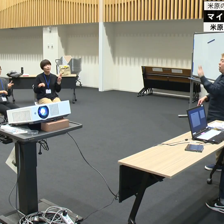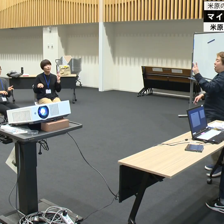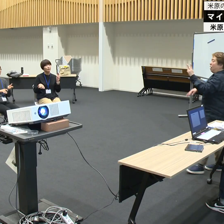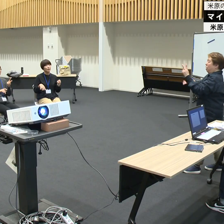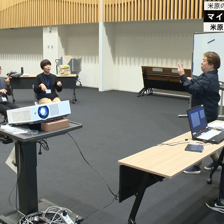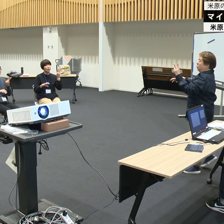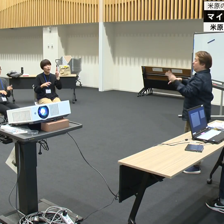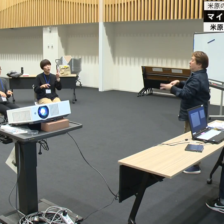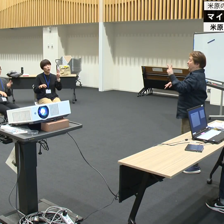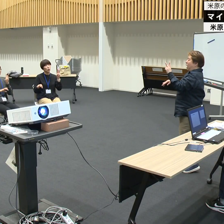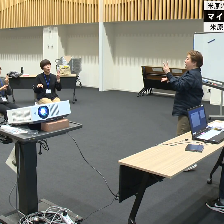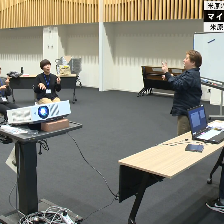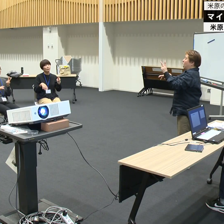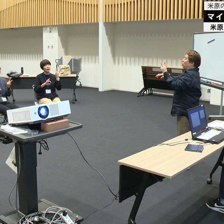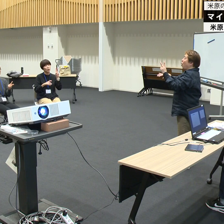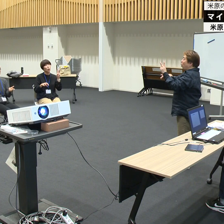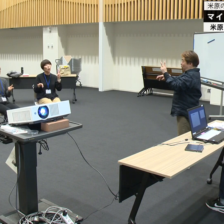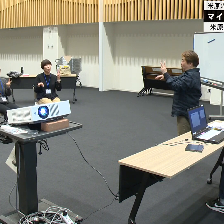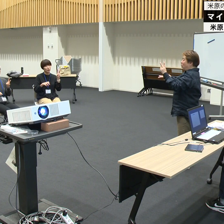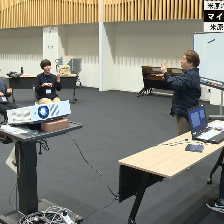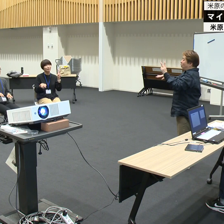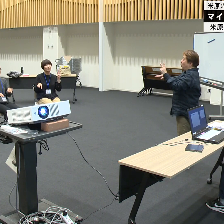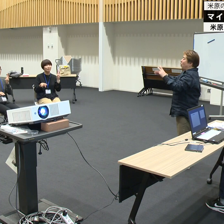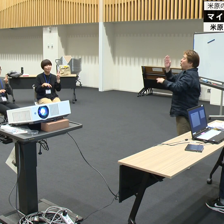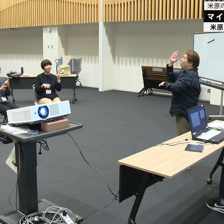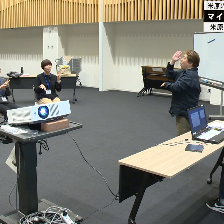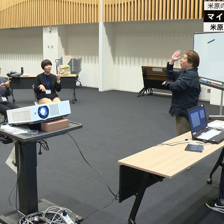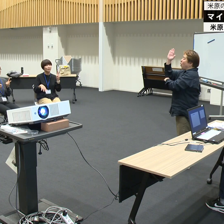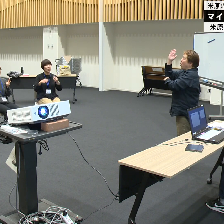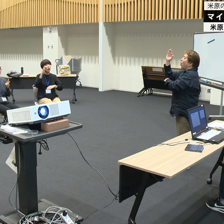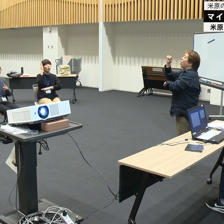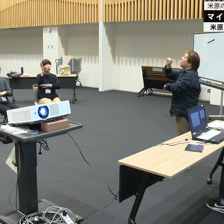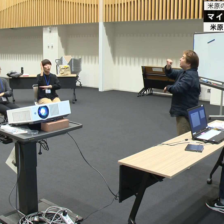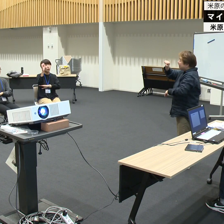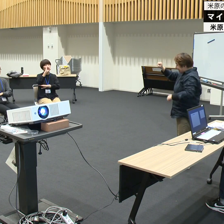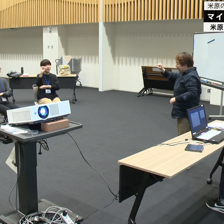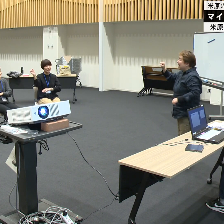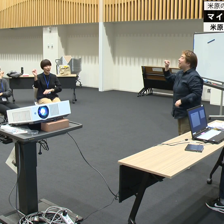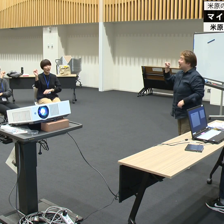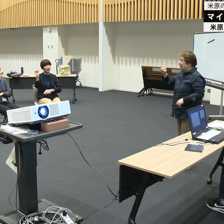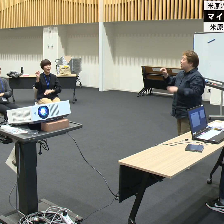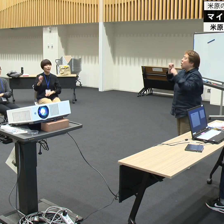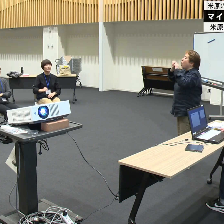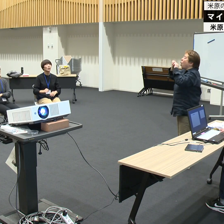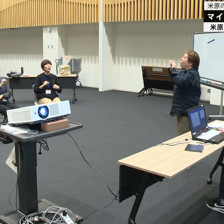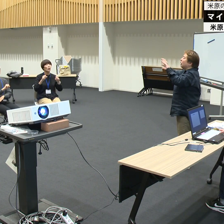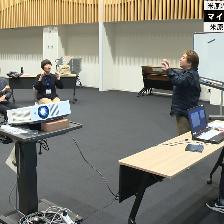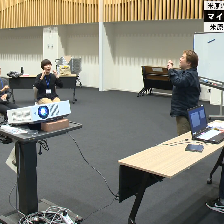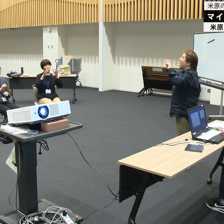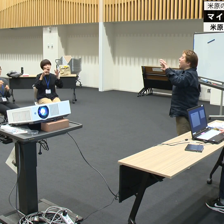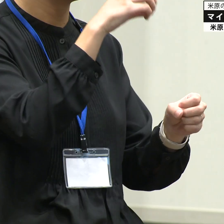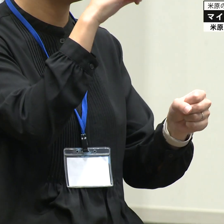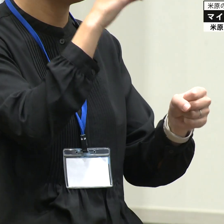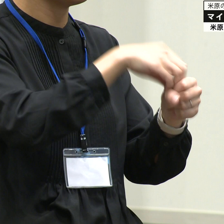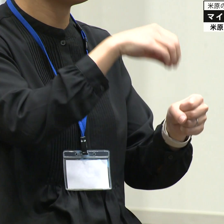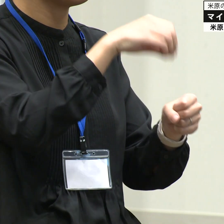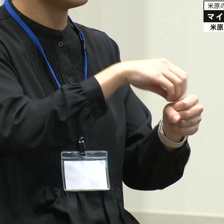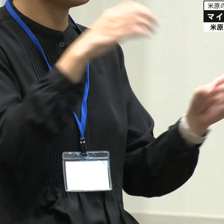まずは手話通訳者の資格取得を目指している白石さん。手話通訳者になるには、市や県の主催